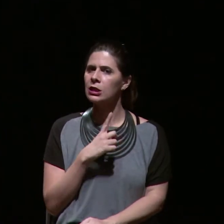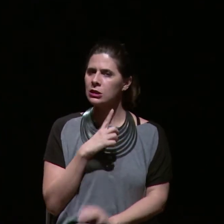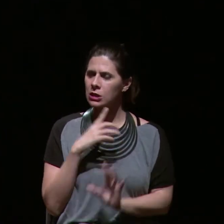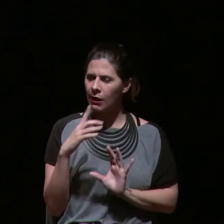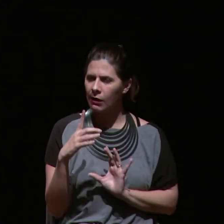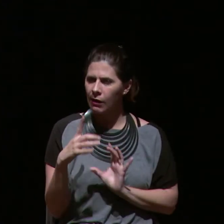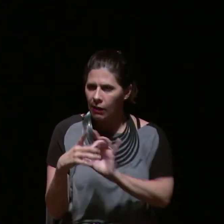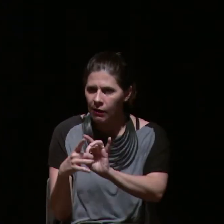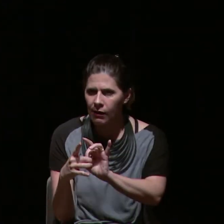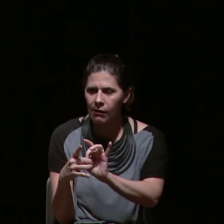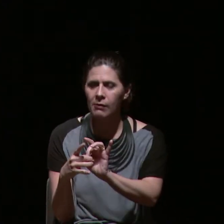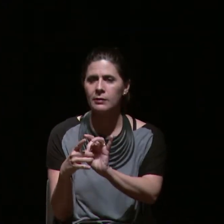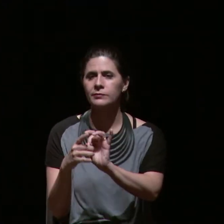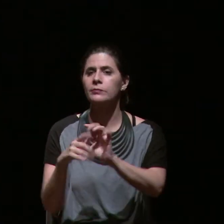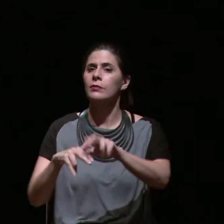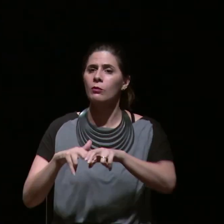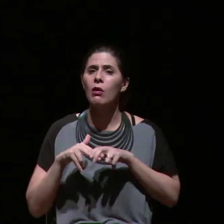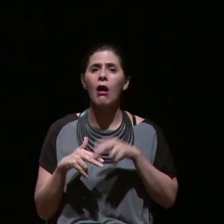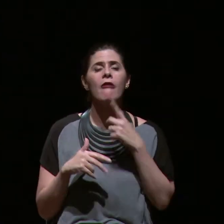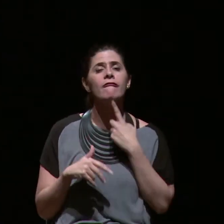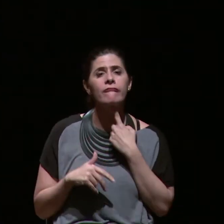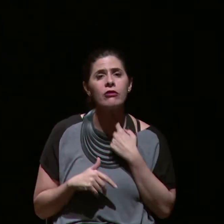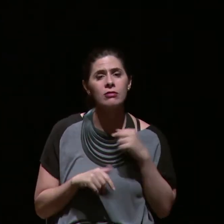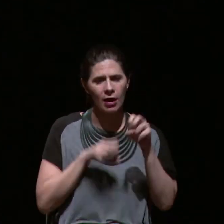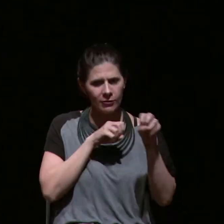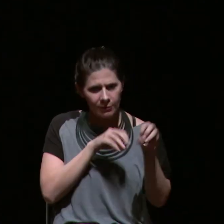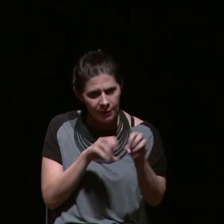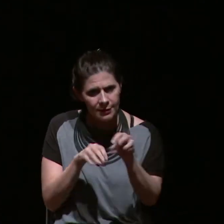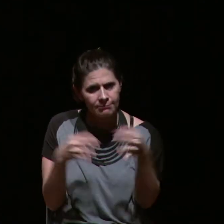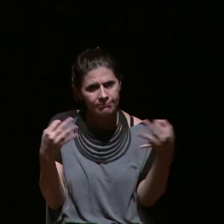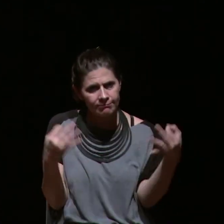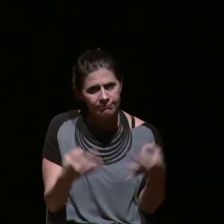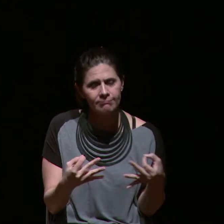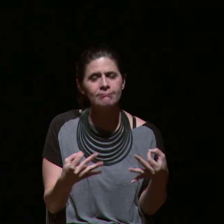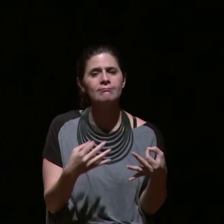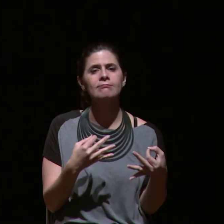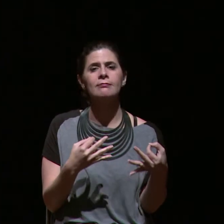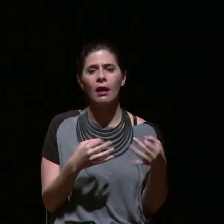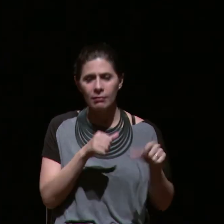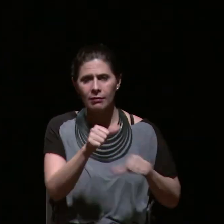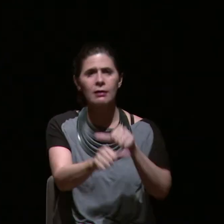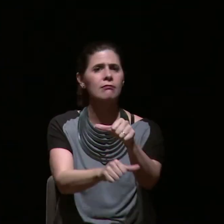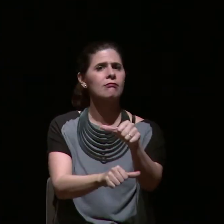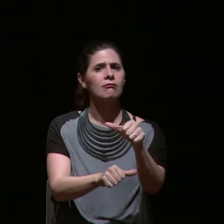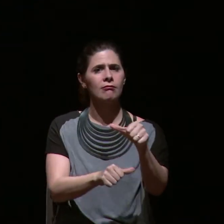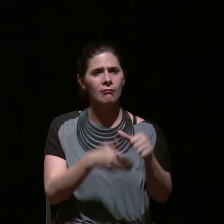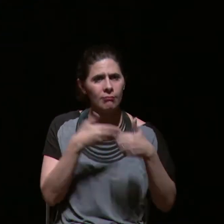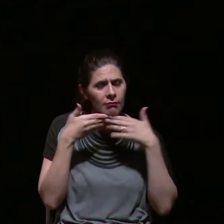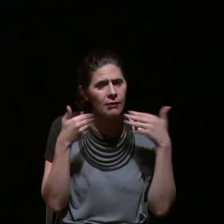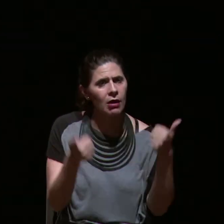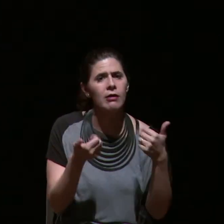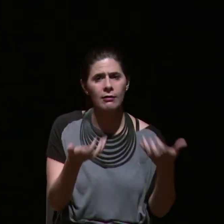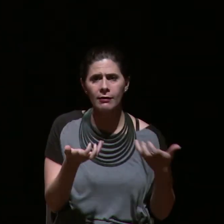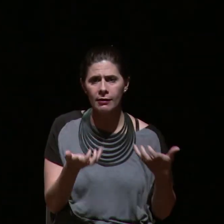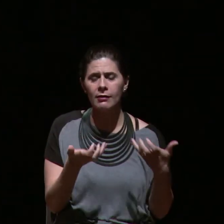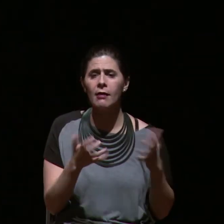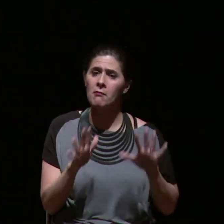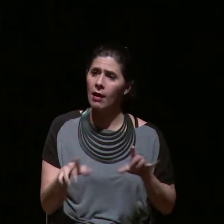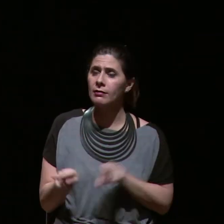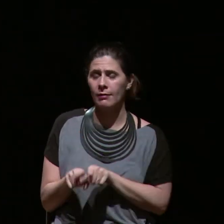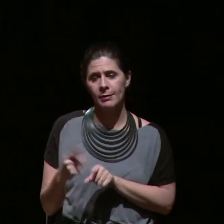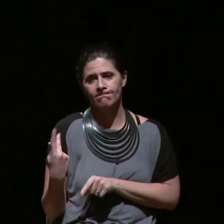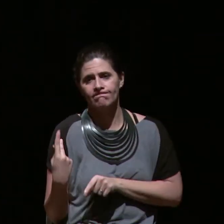não apenas com o nosso desejo de cumprimento da função educativa, de transformação e melhoria, como também nossas inseguranças,